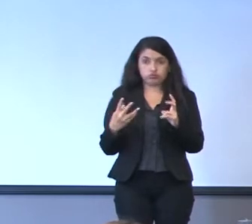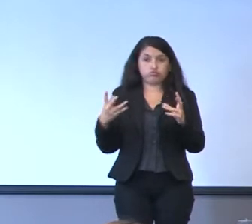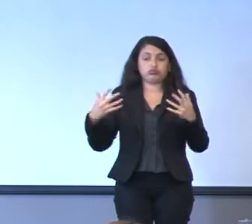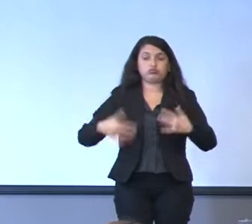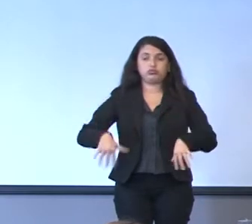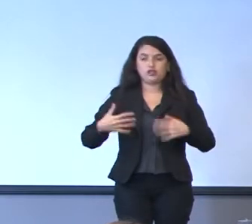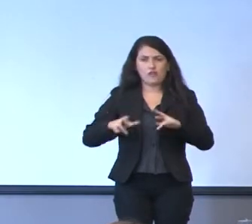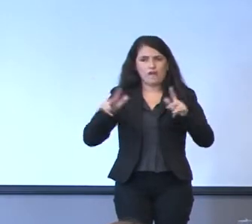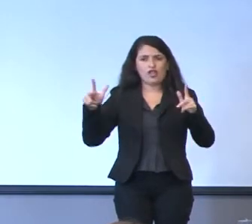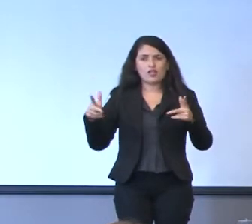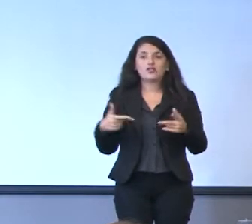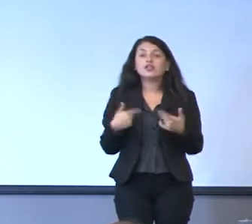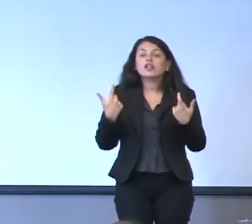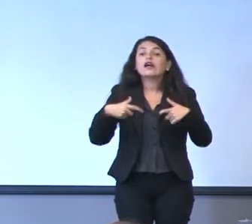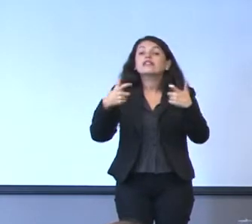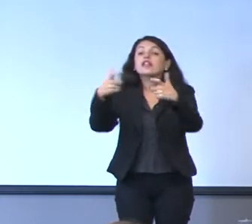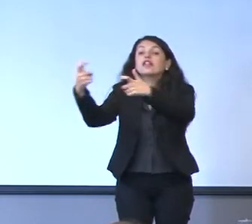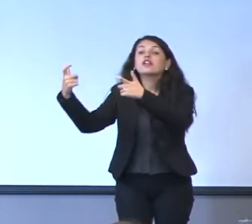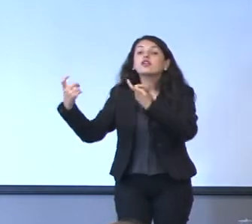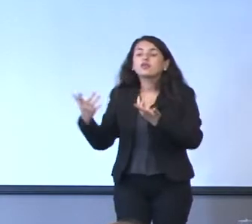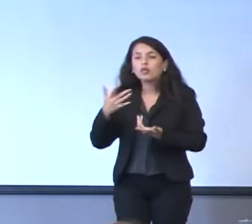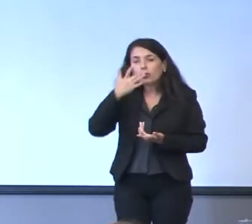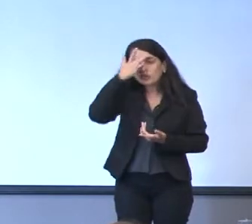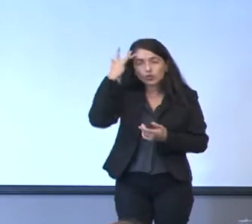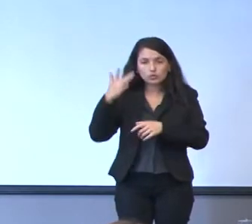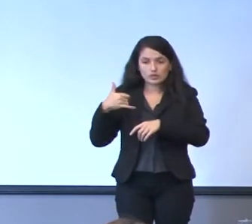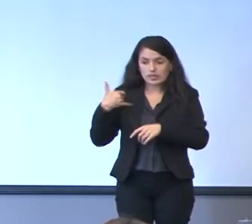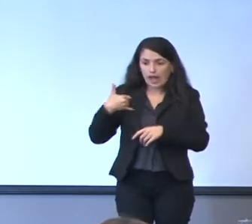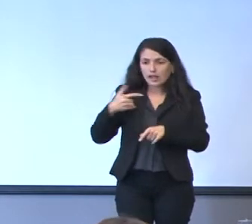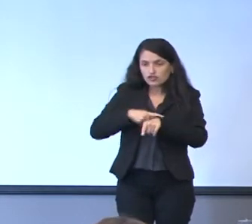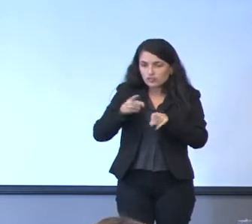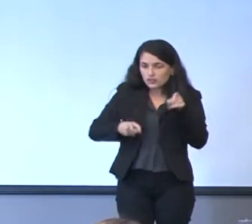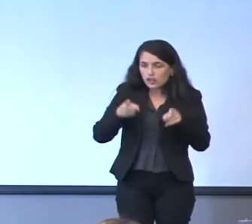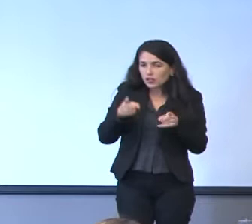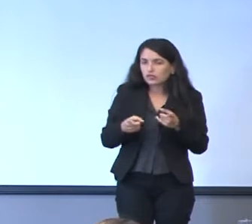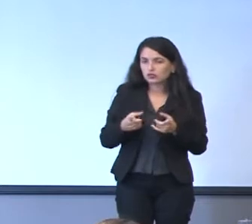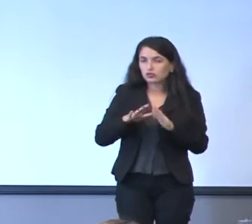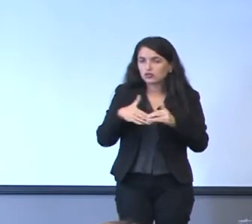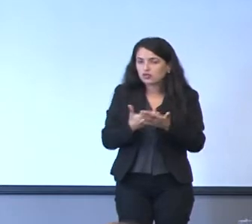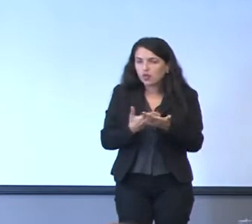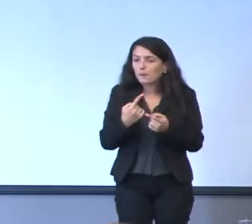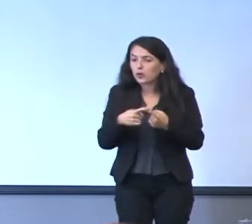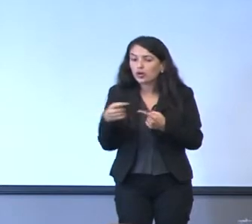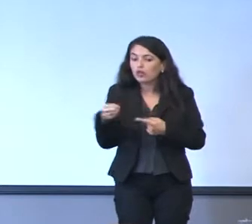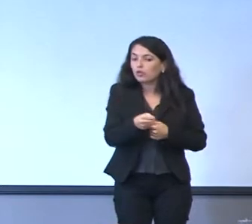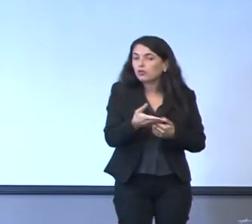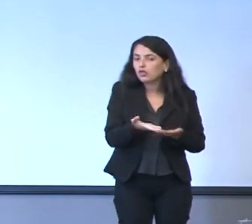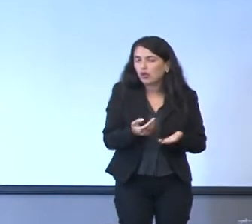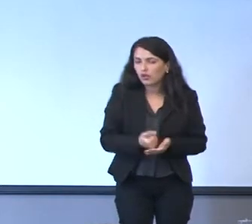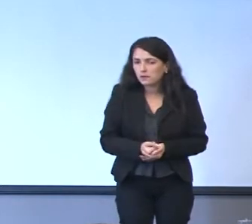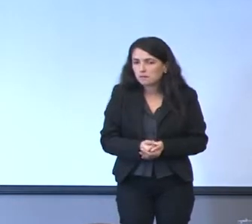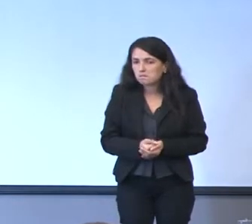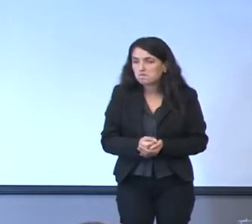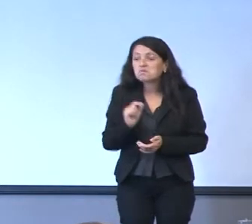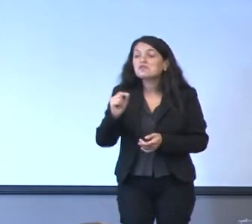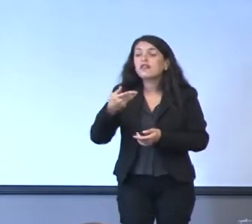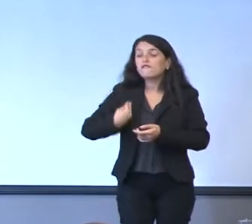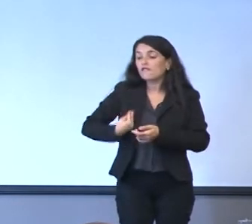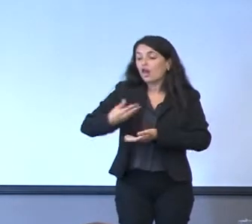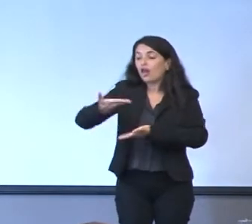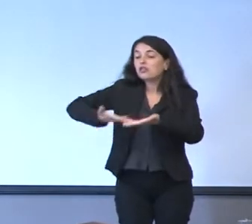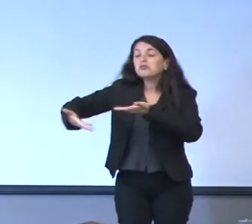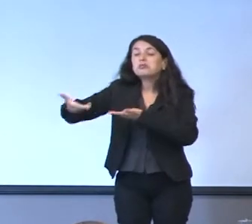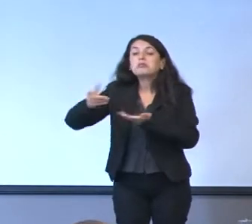que eles estão fazendo? Com quem eles estão convivendo? Com quem eles estão trocando?